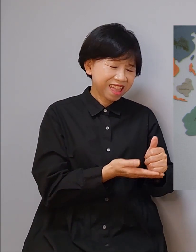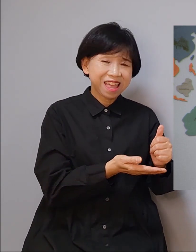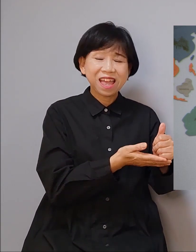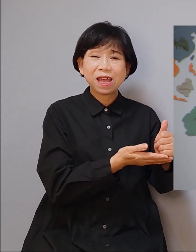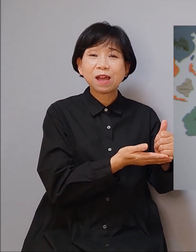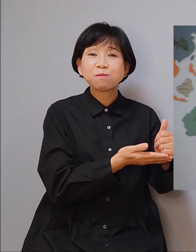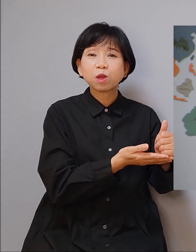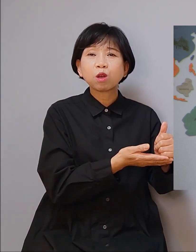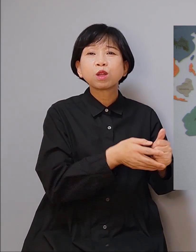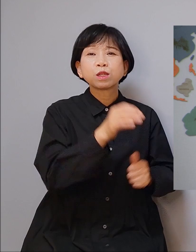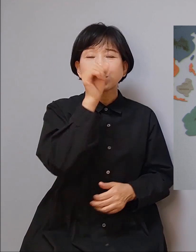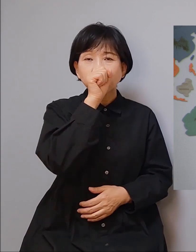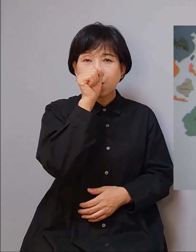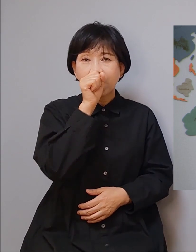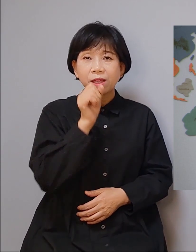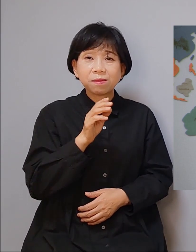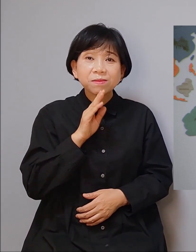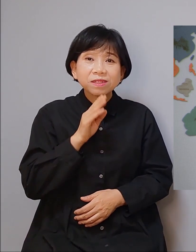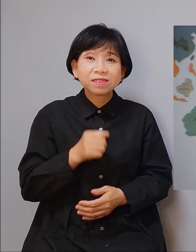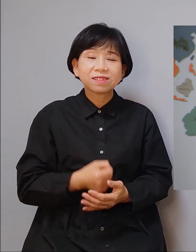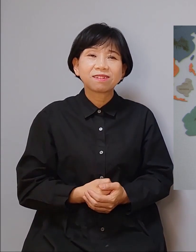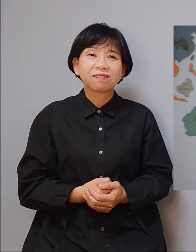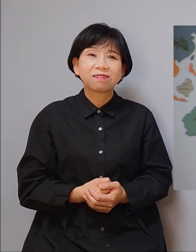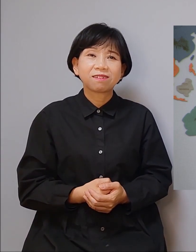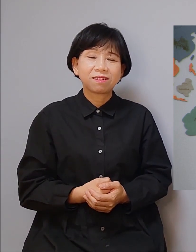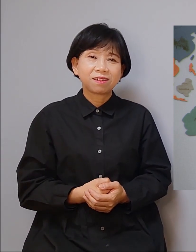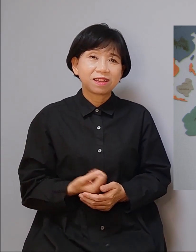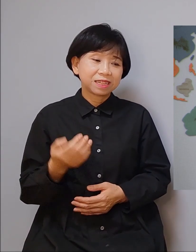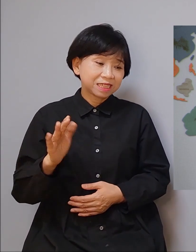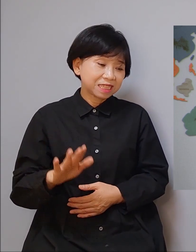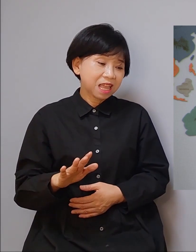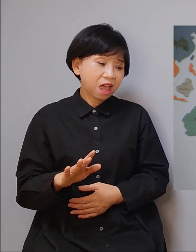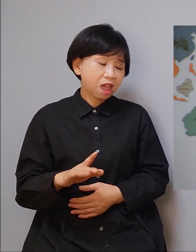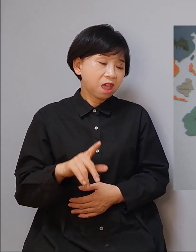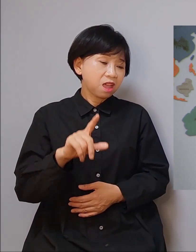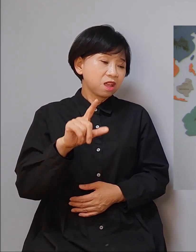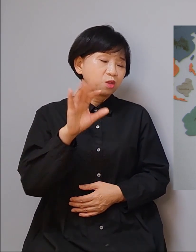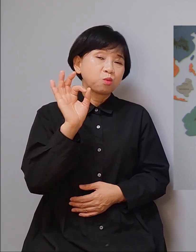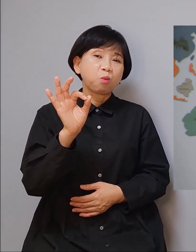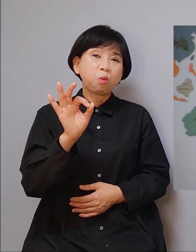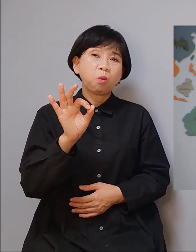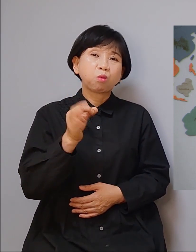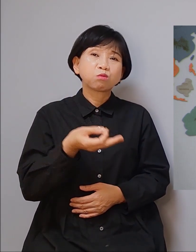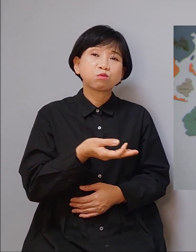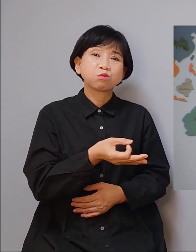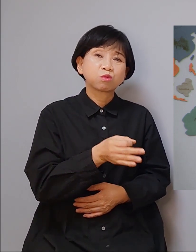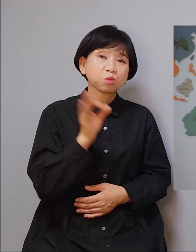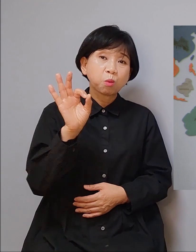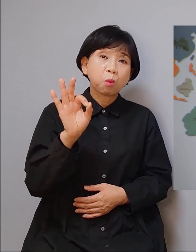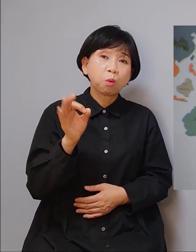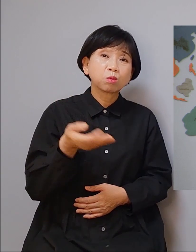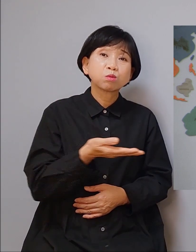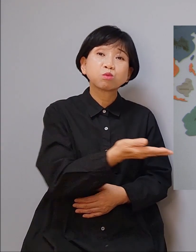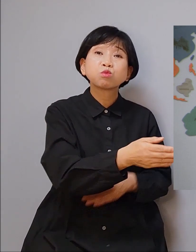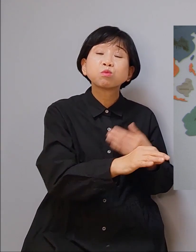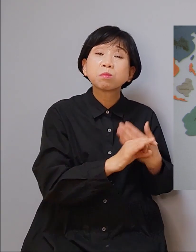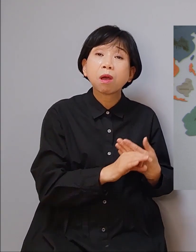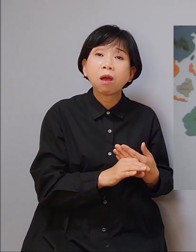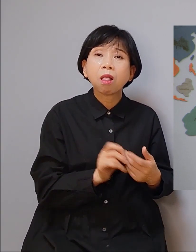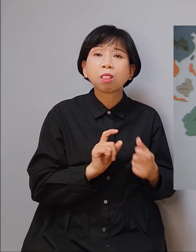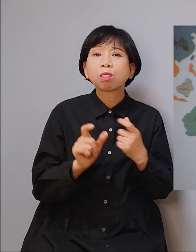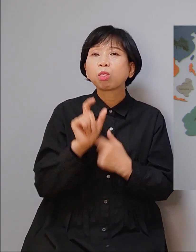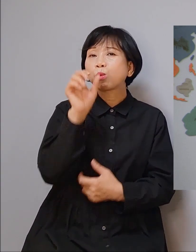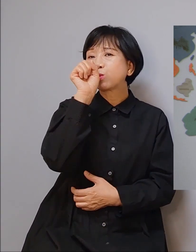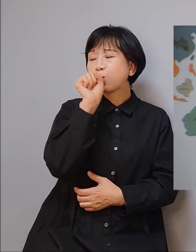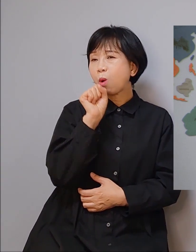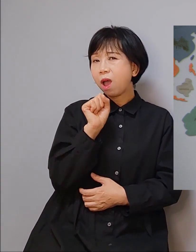10,000원짜리 한번 줘보십시오. 그러면 아이들이 더 빵긋 웃을걸요. 그런데 야단치면 어떨까요? 애들도